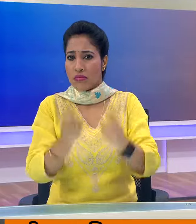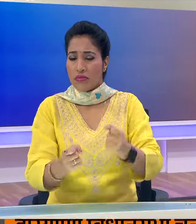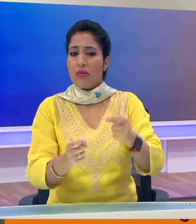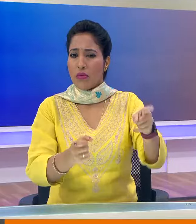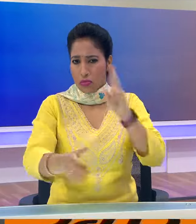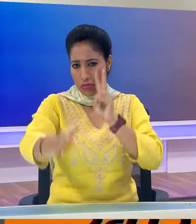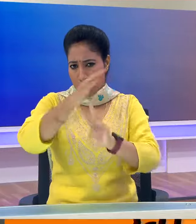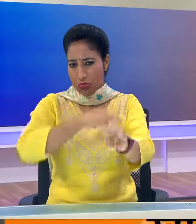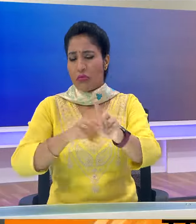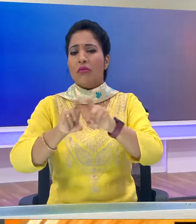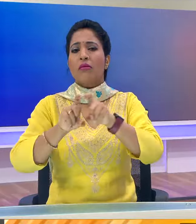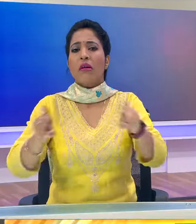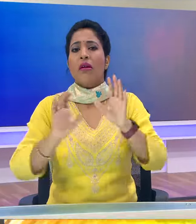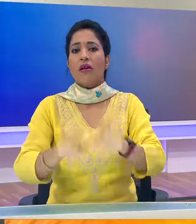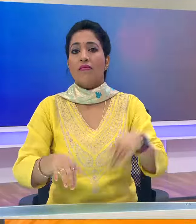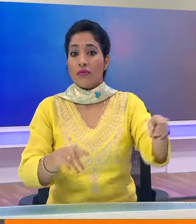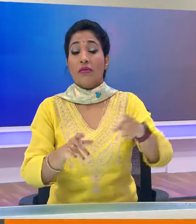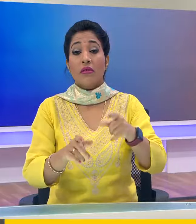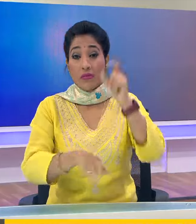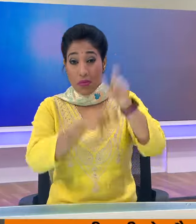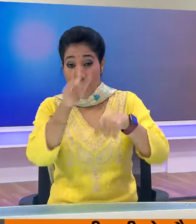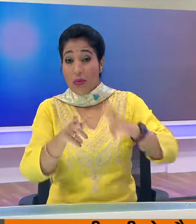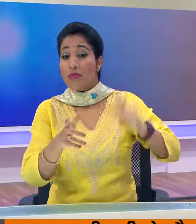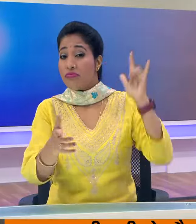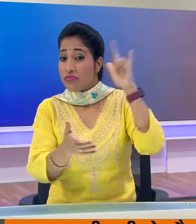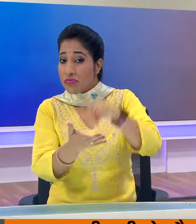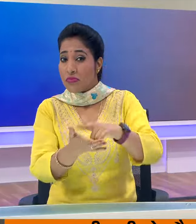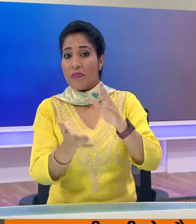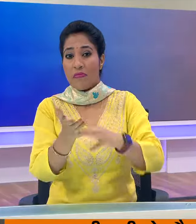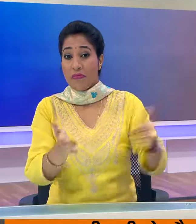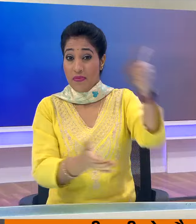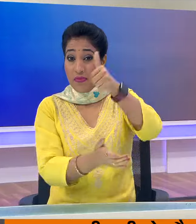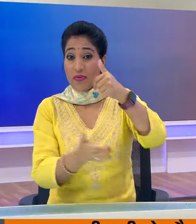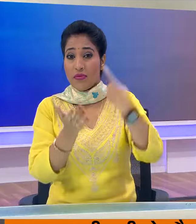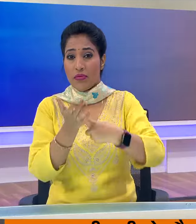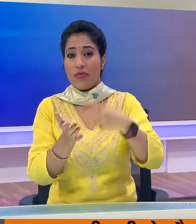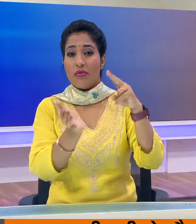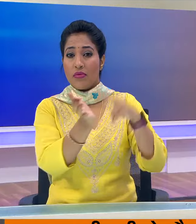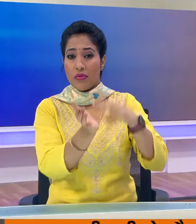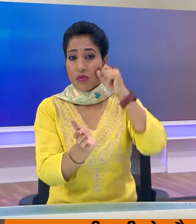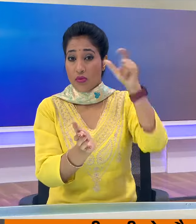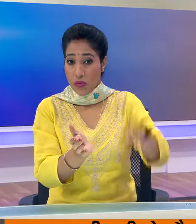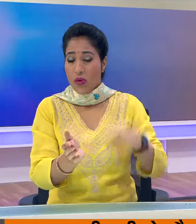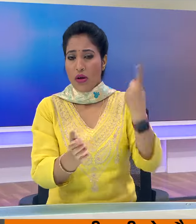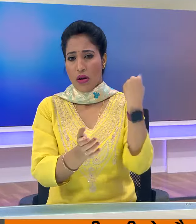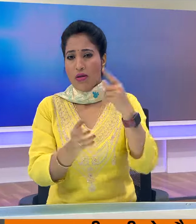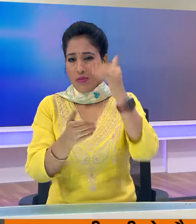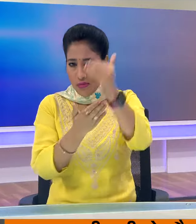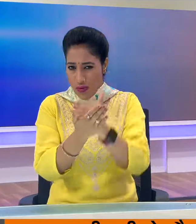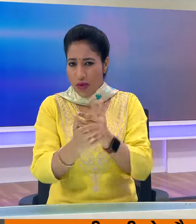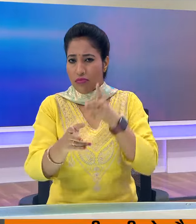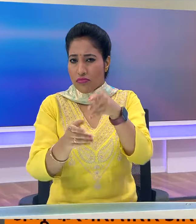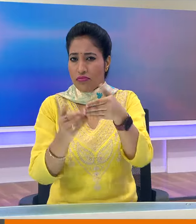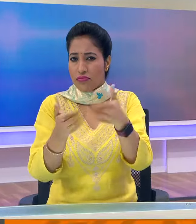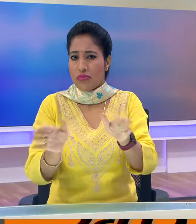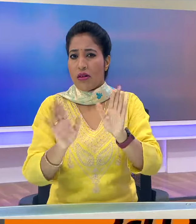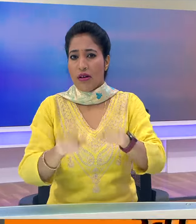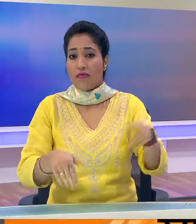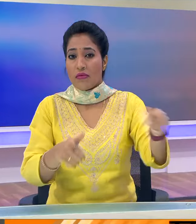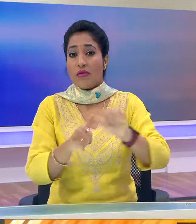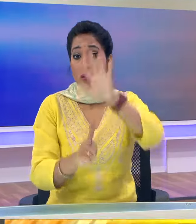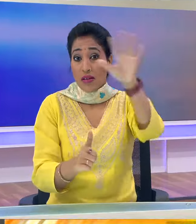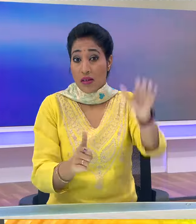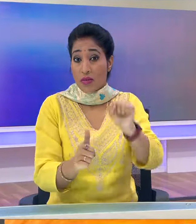दूरदर्शी रोड मैप है। नागरिक विमानन मंत्री राममोहन नायडू ने कल सम्मेलन का उद्घाटन किया था। राममोहन नायडू को